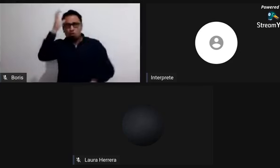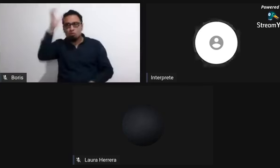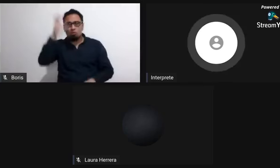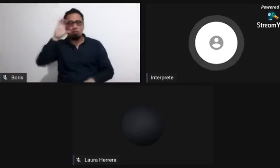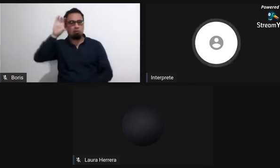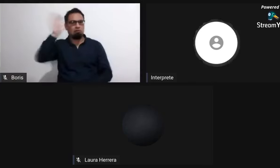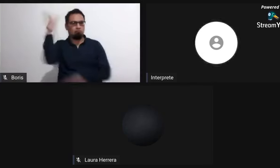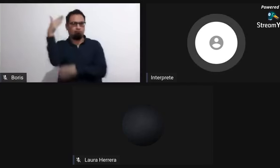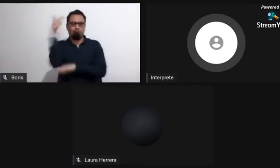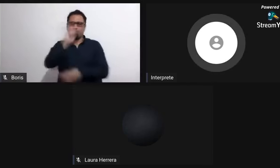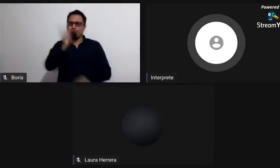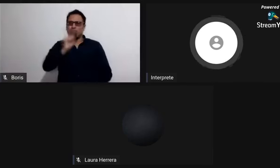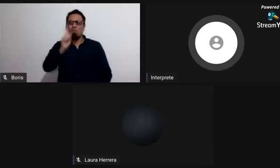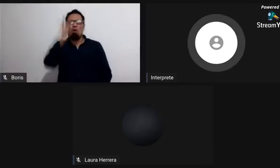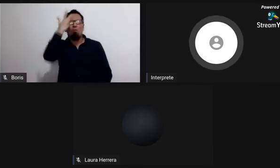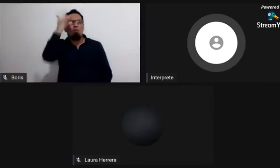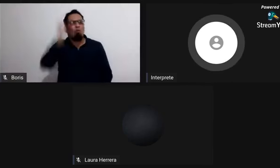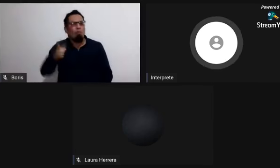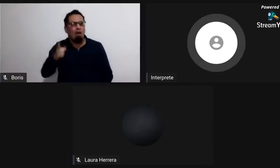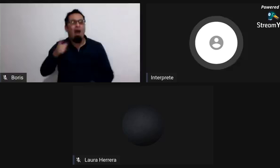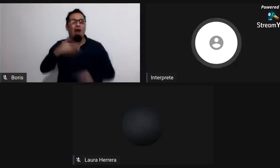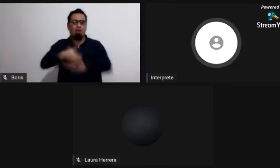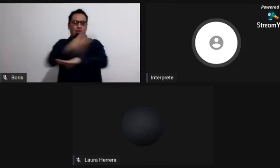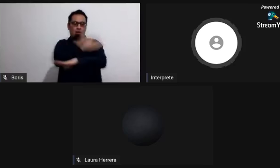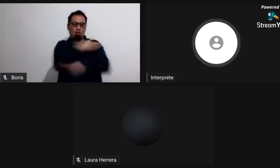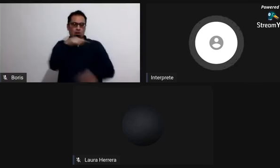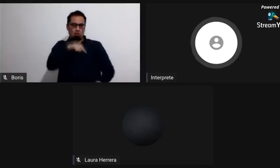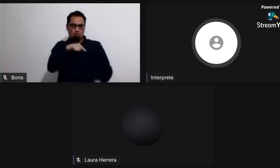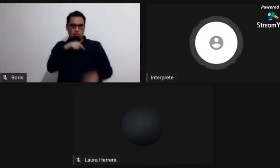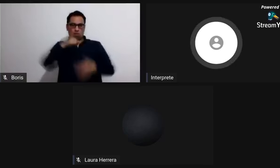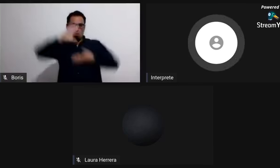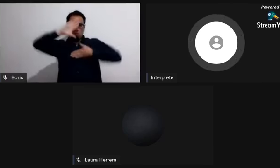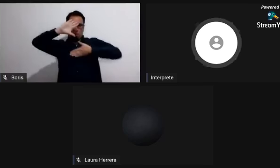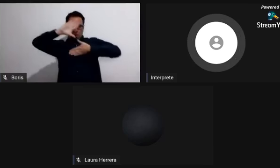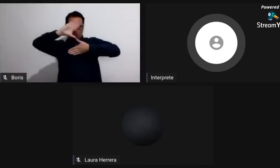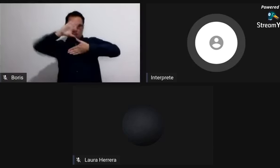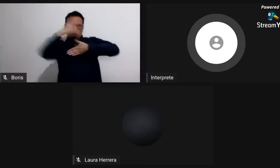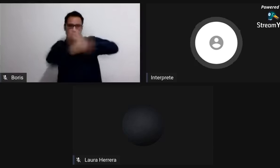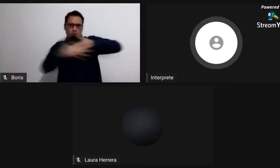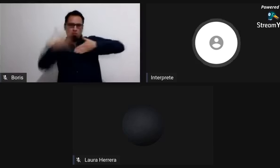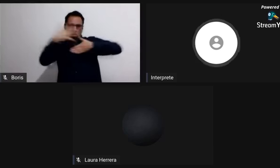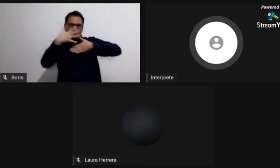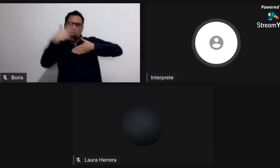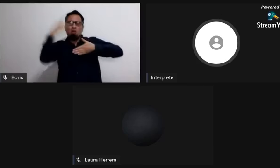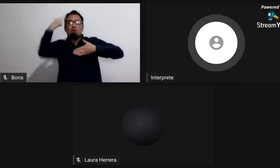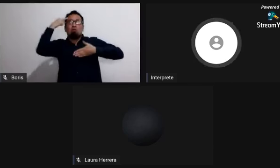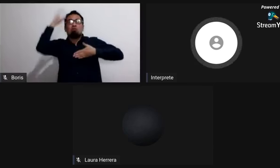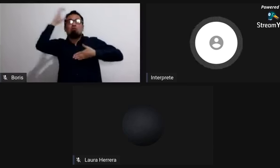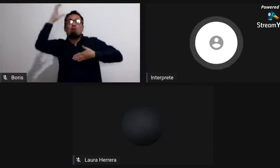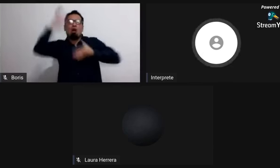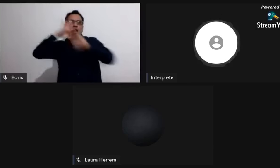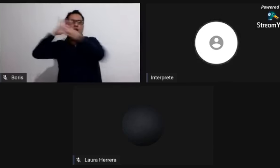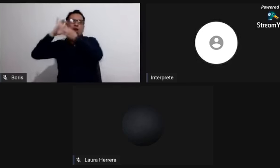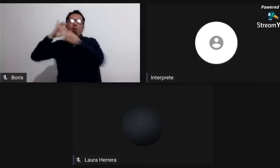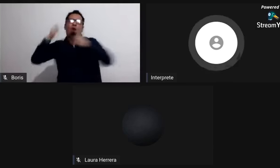Vemos que se empieza a dar todo el tema de la independencia, pero luego de la independencia no entendemos o